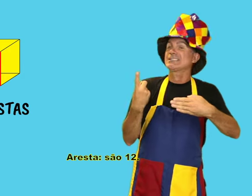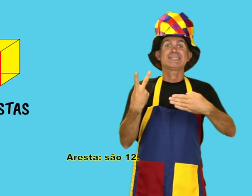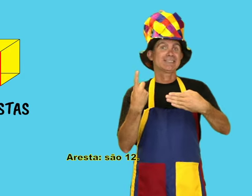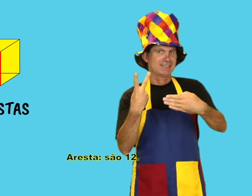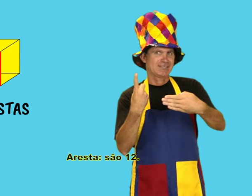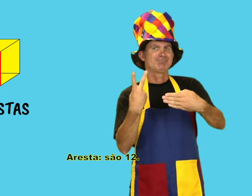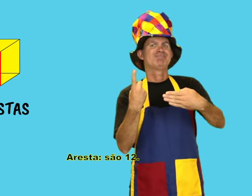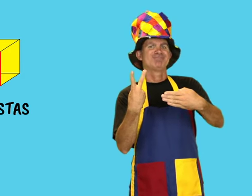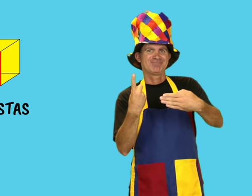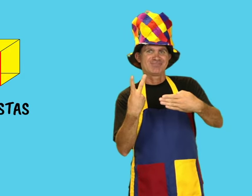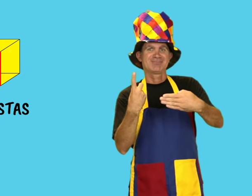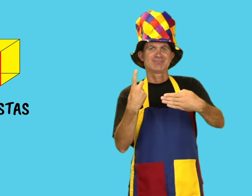São 12.